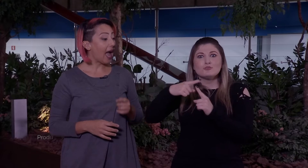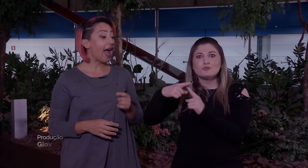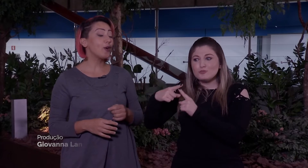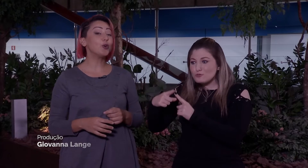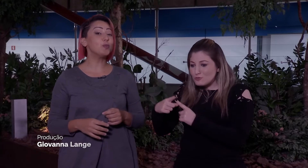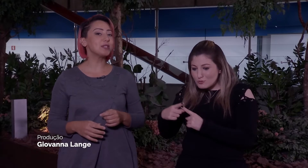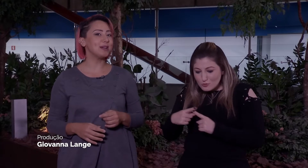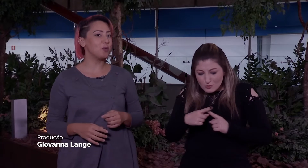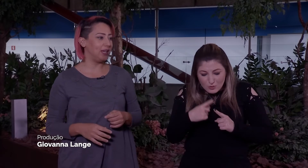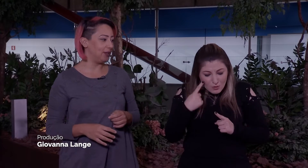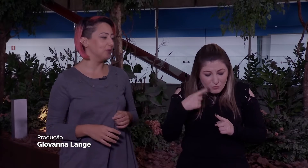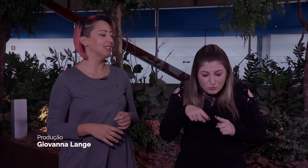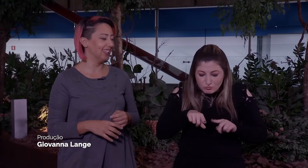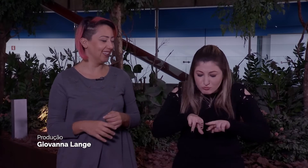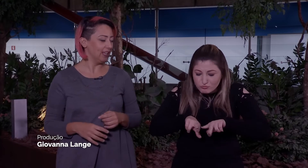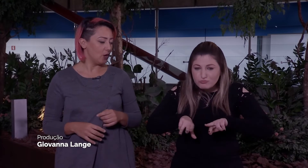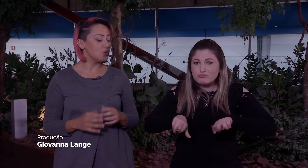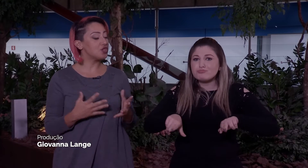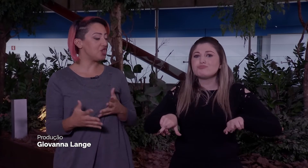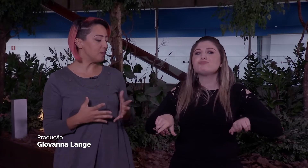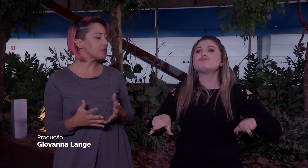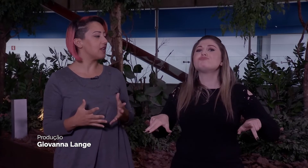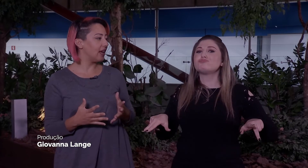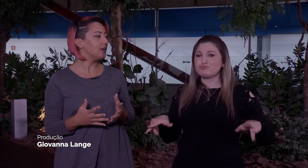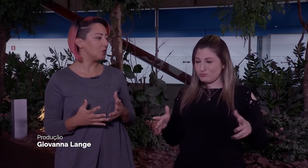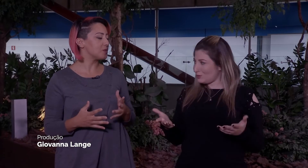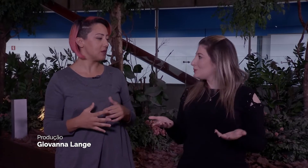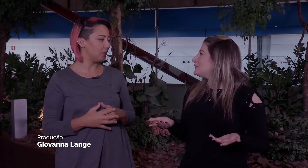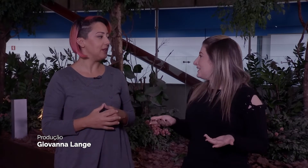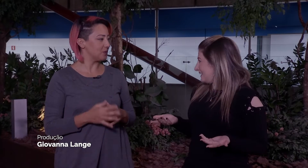Ah, grupo sanguíneo. Os tipos, né? Grupos sanguíneos.